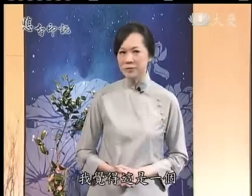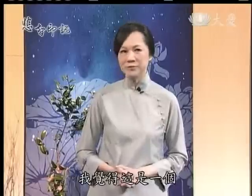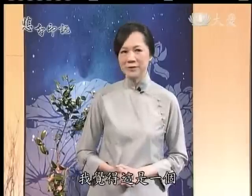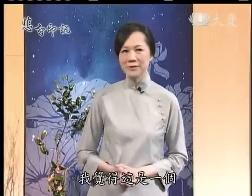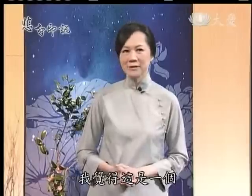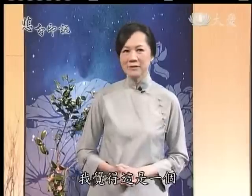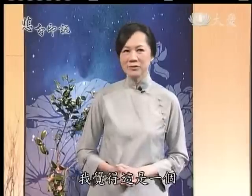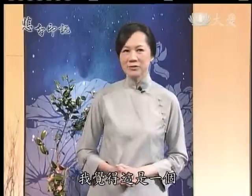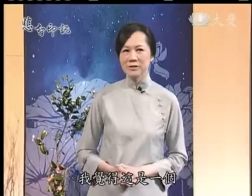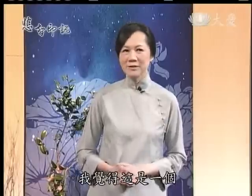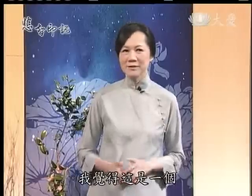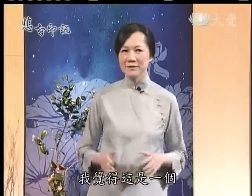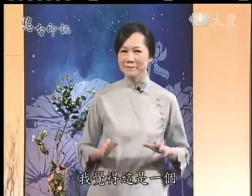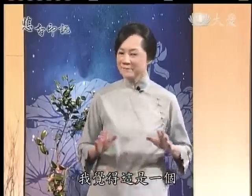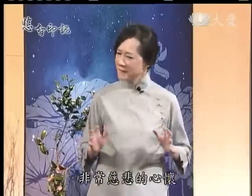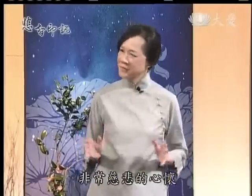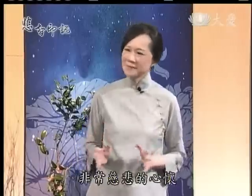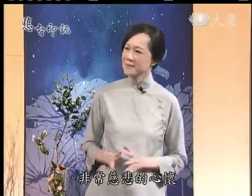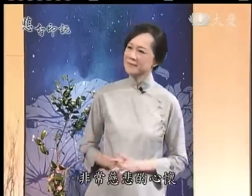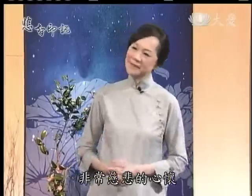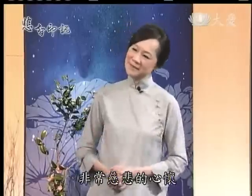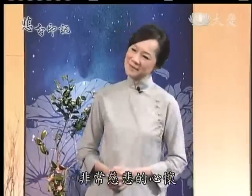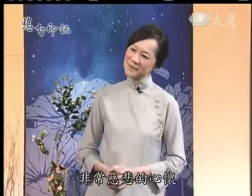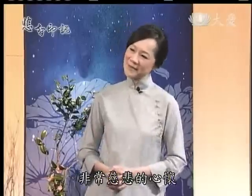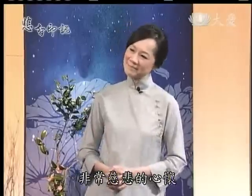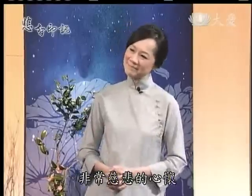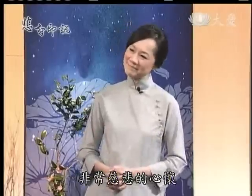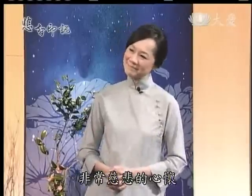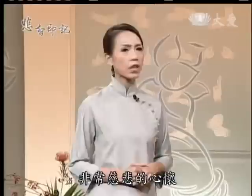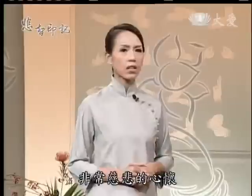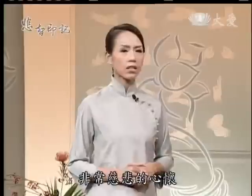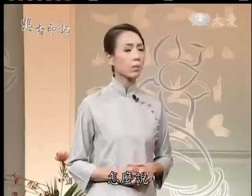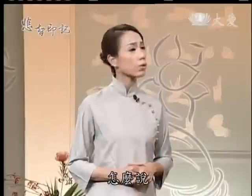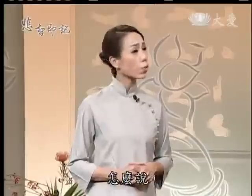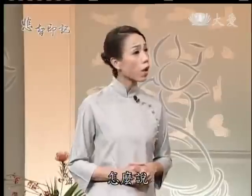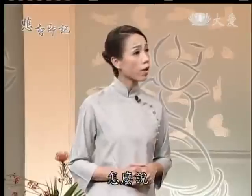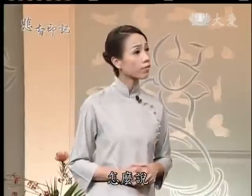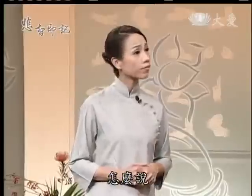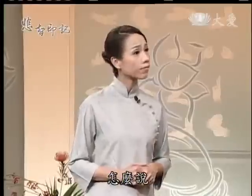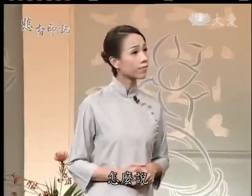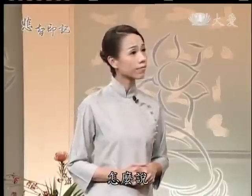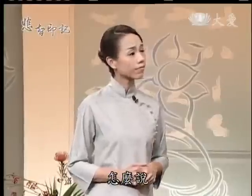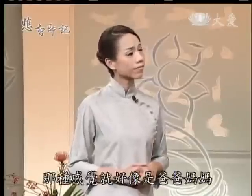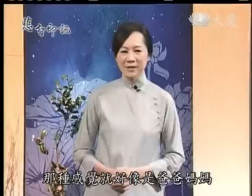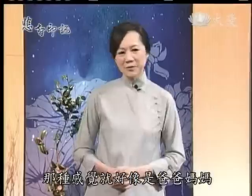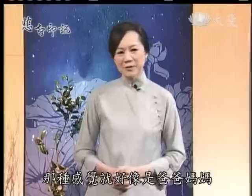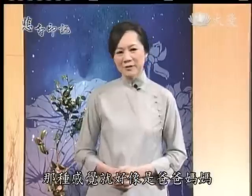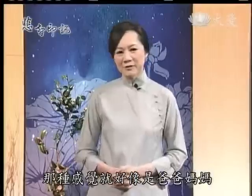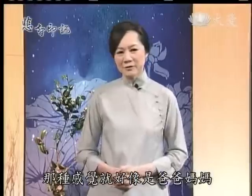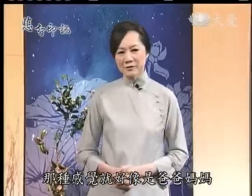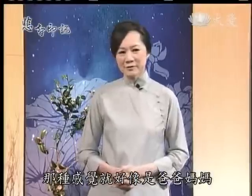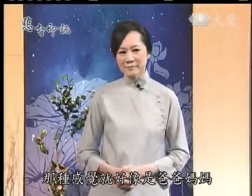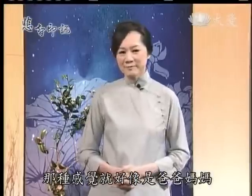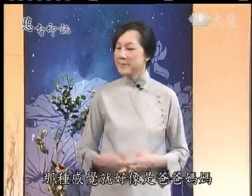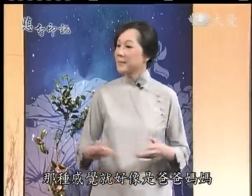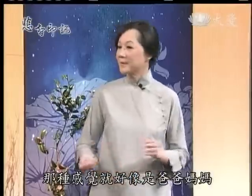我觉得这是一个非常慈悲的心怀。 怎么说？ 那种感觉就好像是爸爸妈